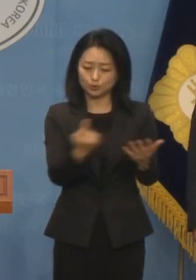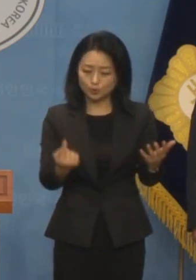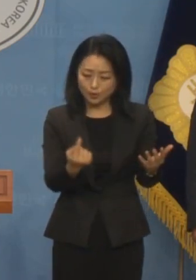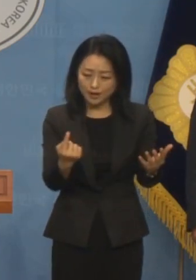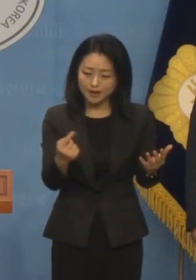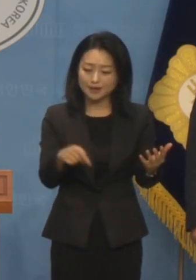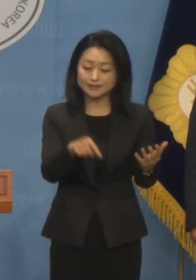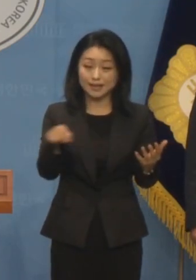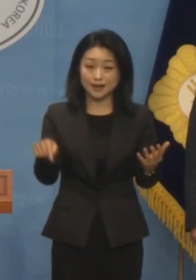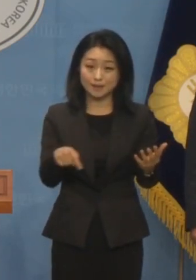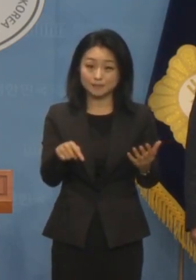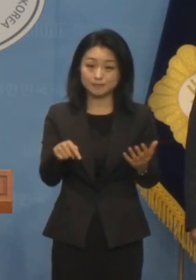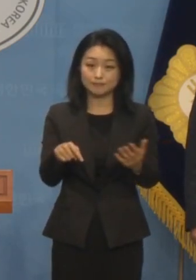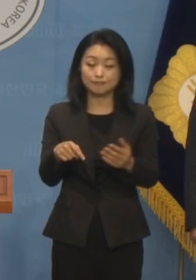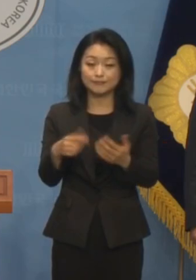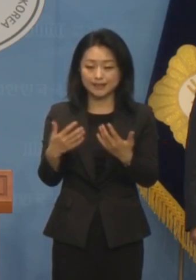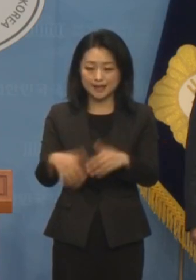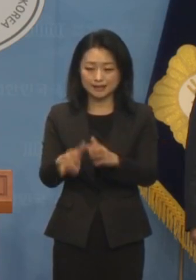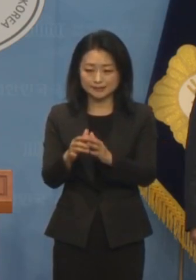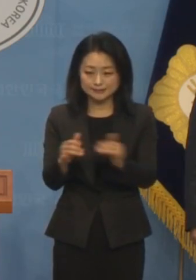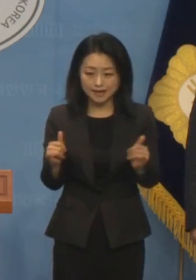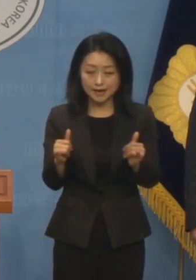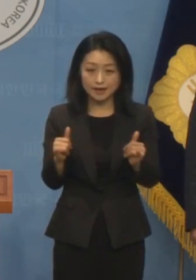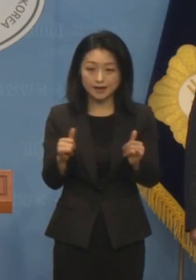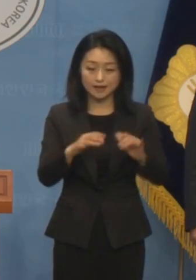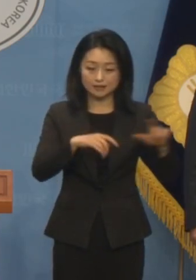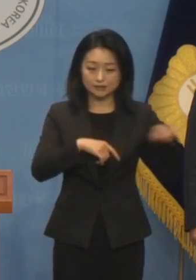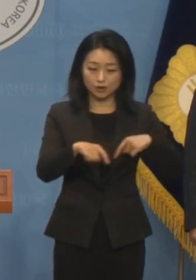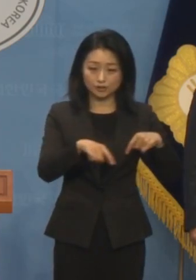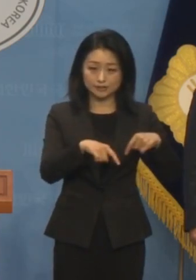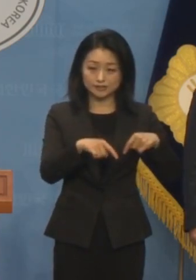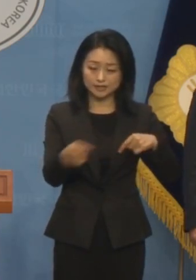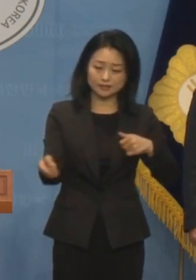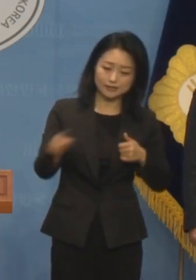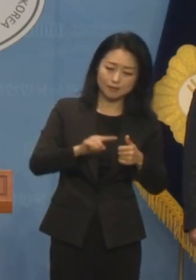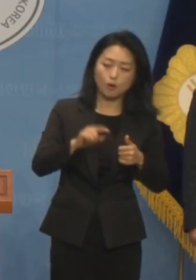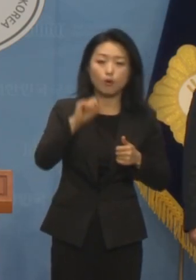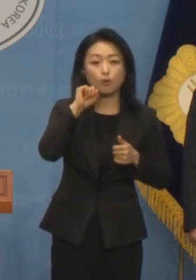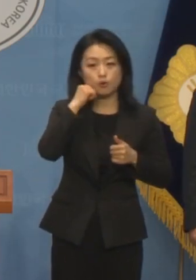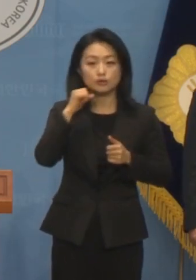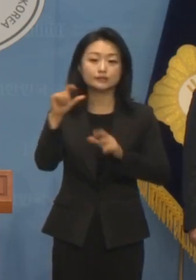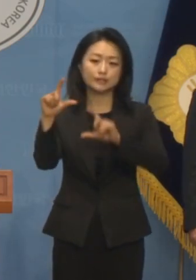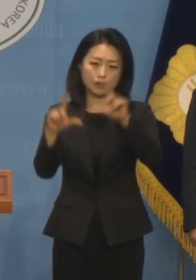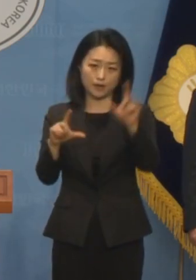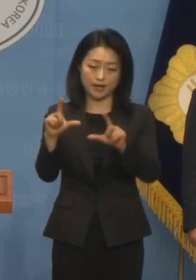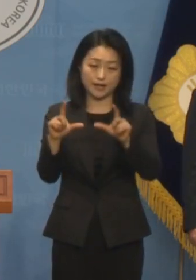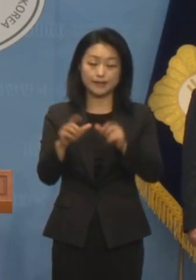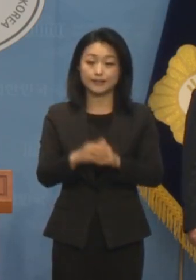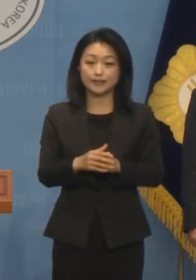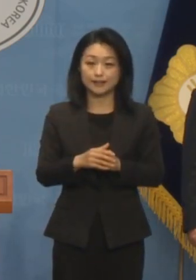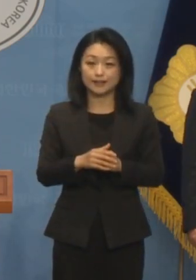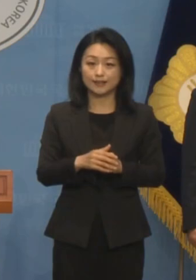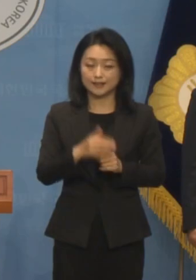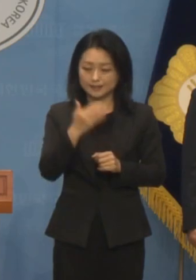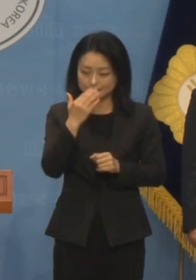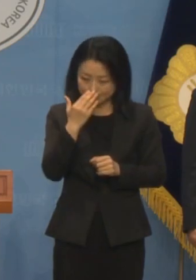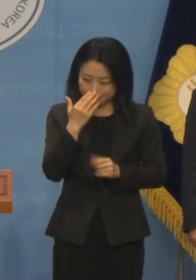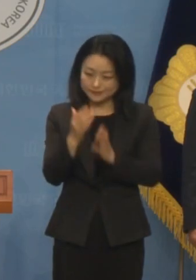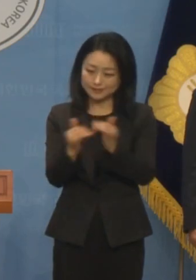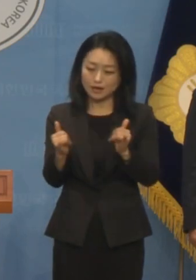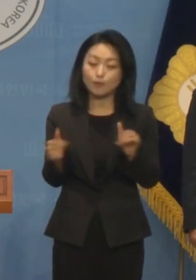투명 인간들과 정치의 거리는 점점 더 멀어지고 있습니다. 낮은 이들과 함께 사는